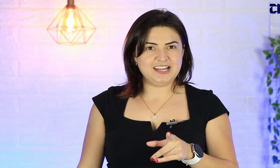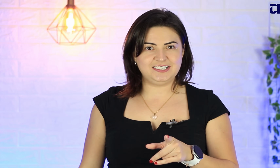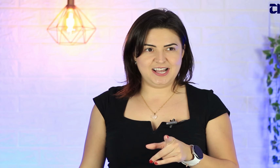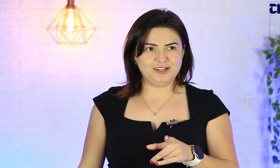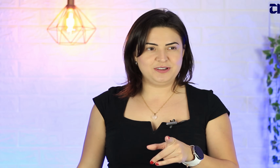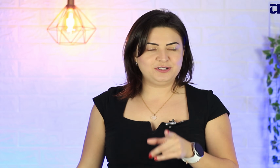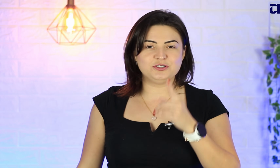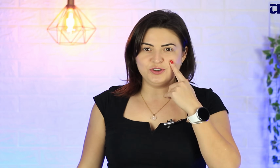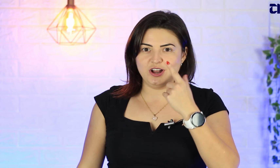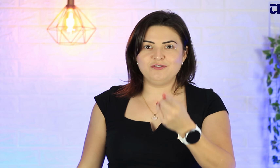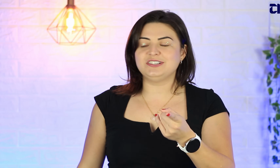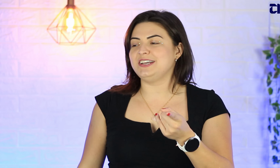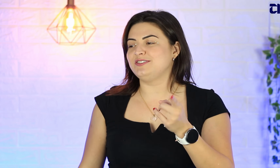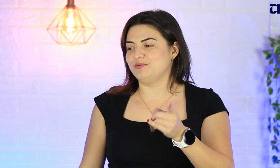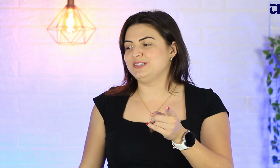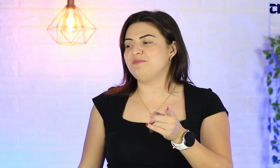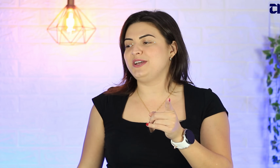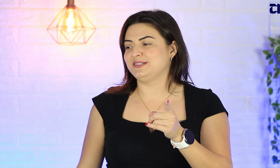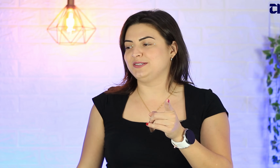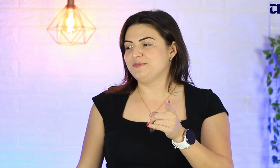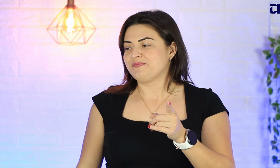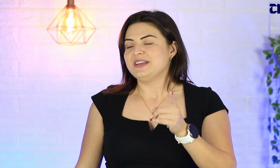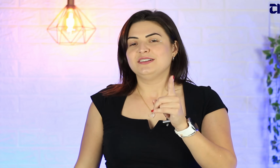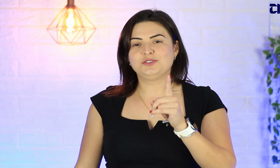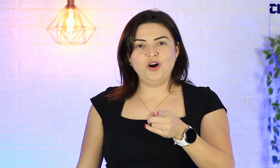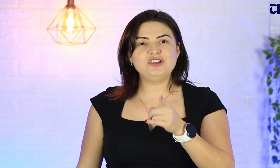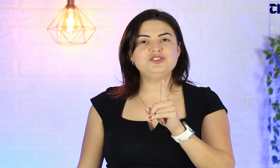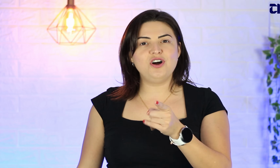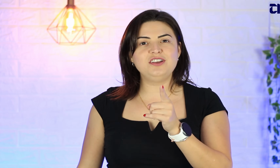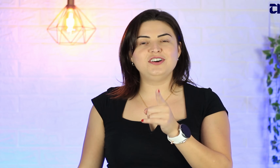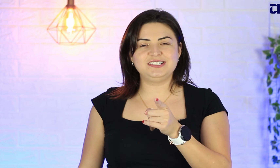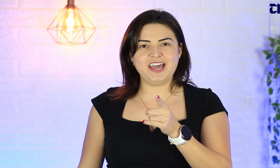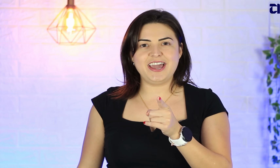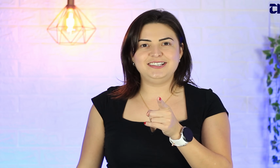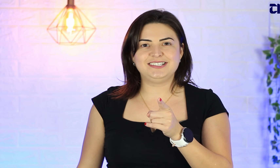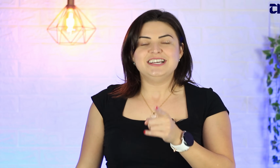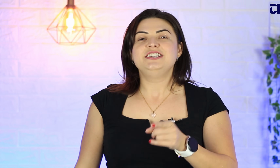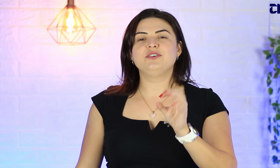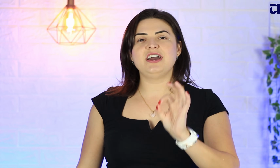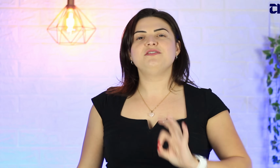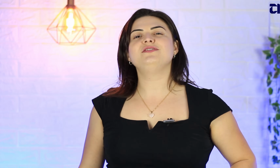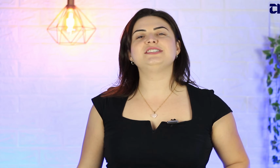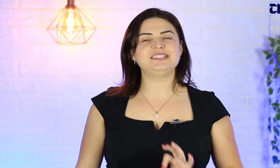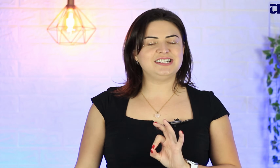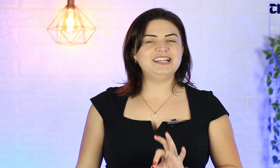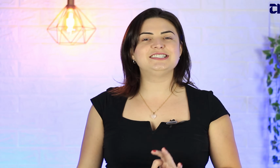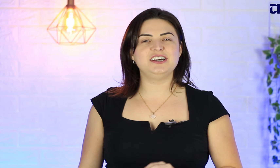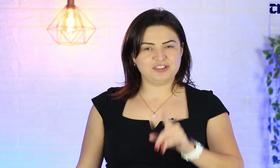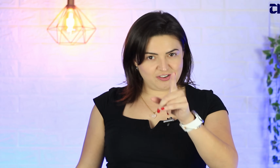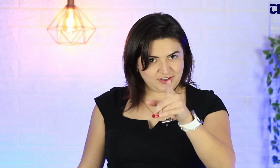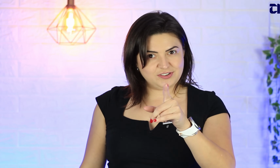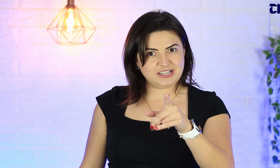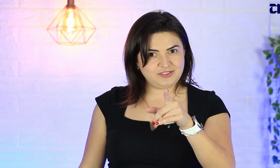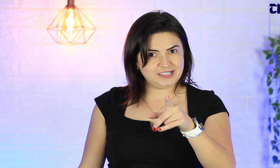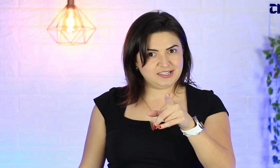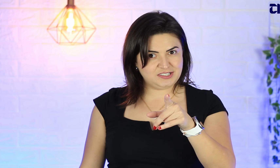engraçado, hein? Estou de olho em vocês, viu meus libretos? Estou de olho em vocês. E eu quero ver vocês sinalizando, quero ver vocês fazendo as